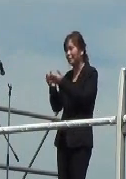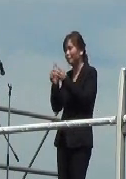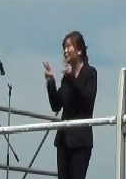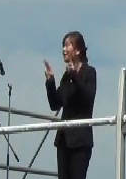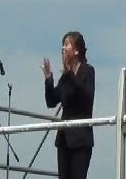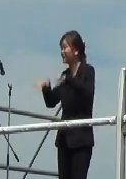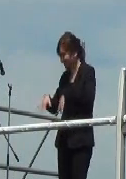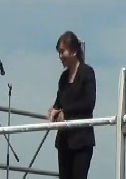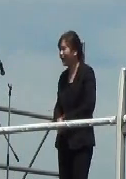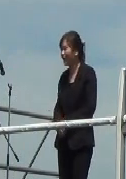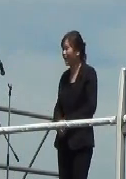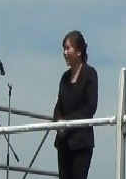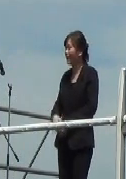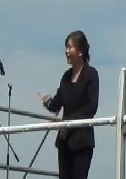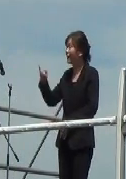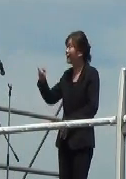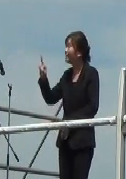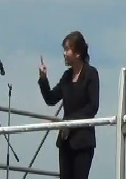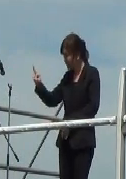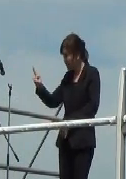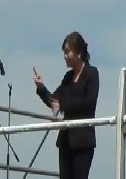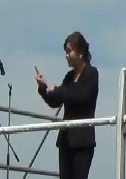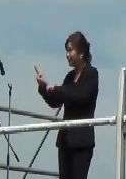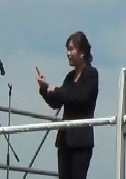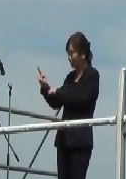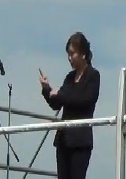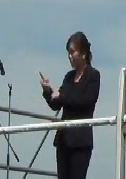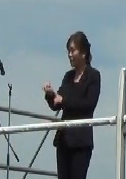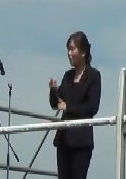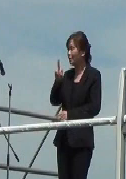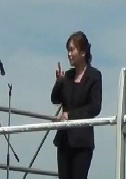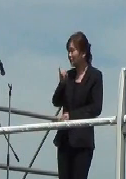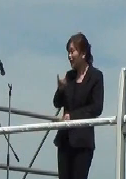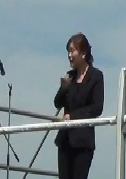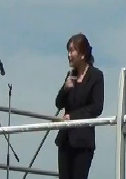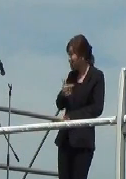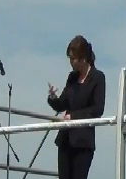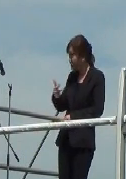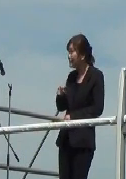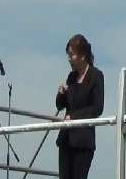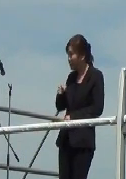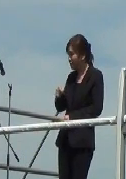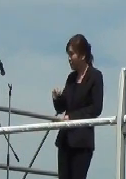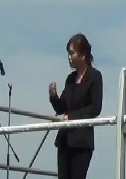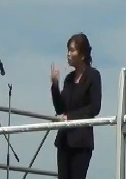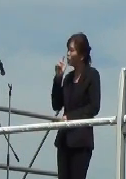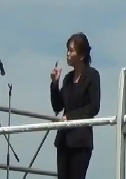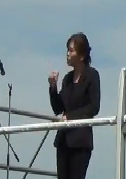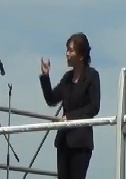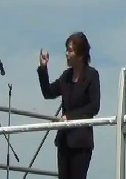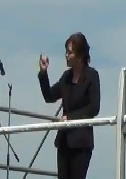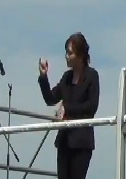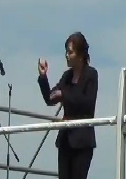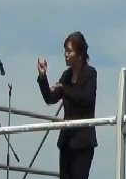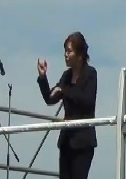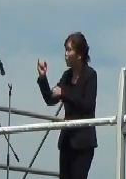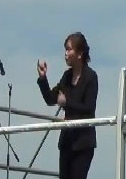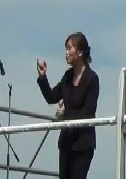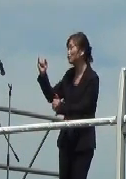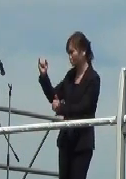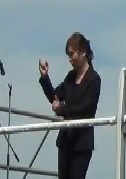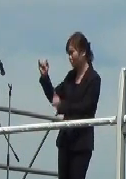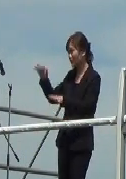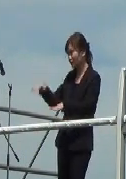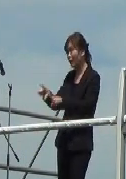誠司さんという親子だったそうなんですけれども、ごくごく普通の親子だったんじゃないかなと想像